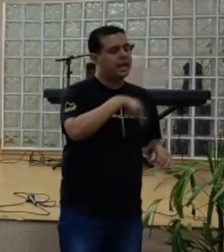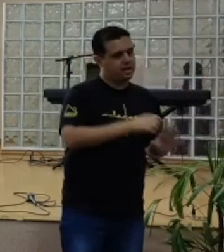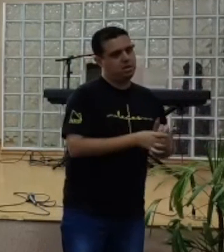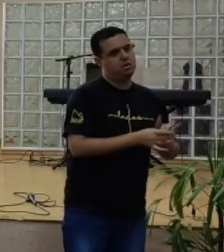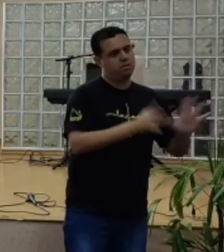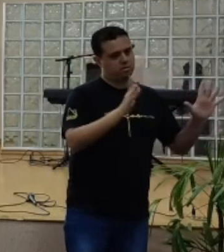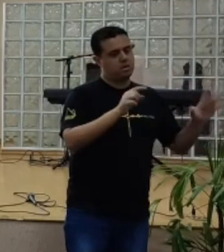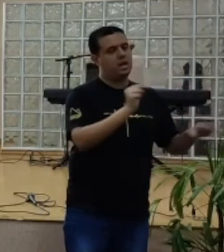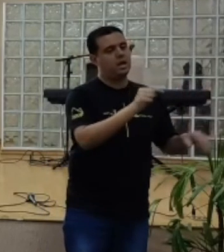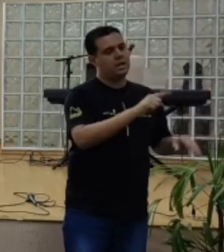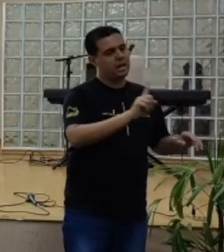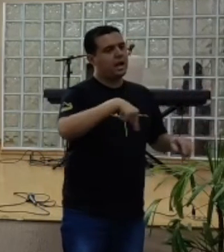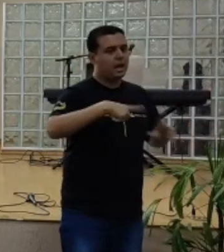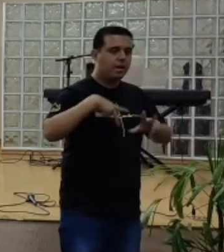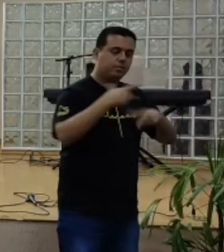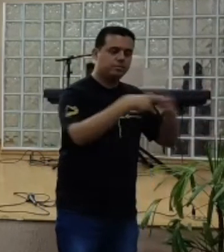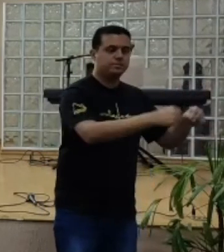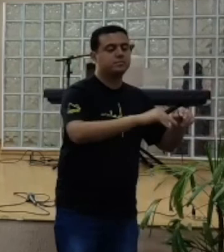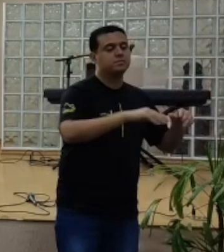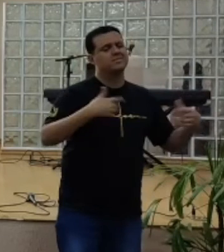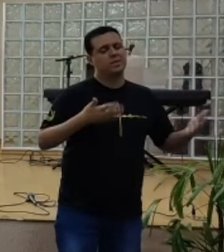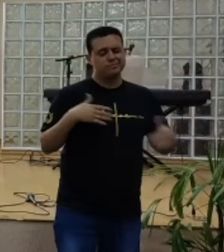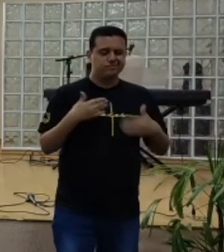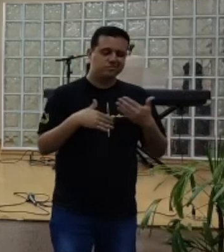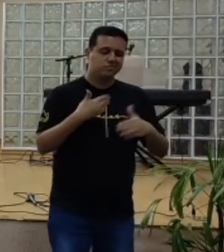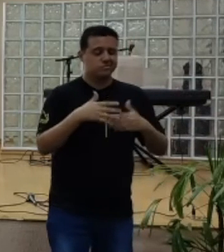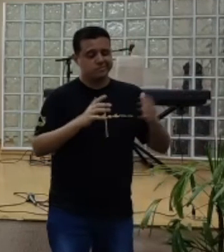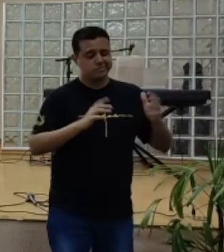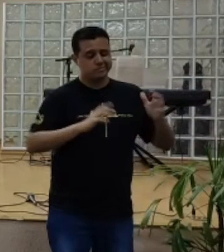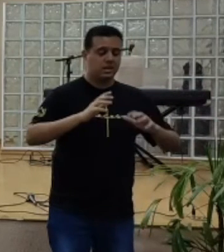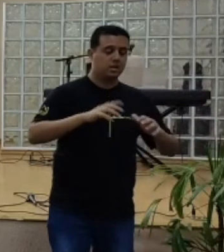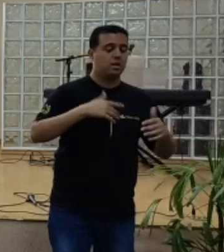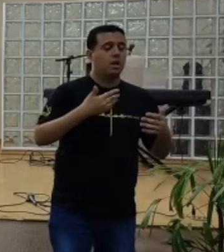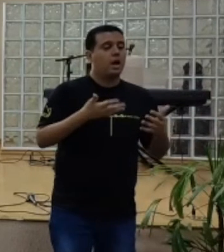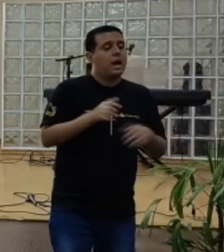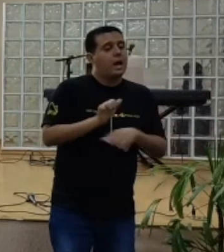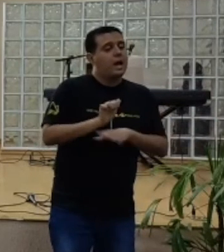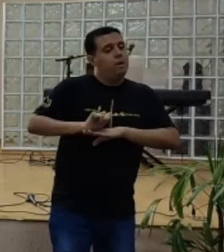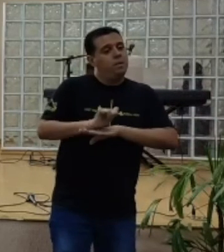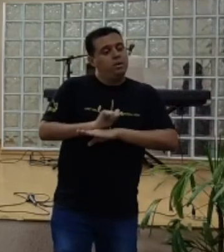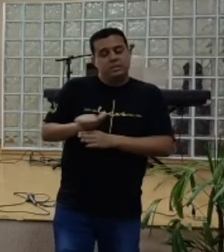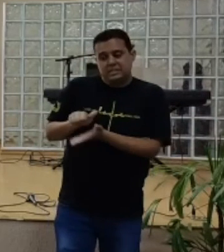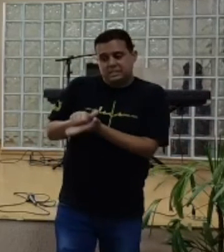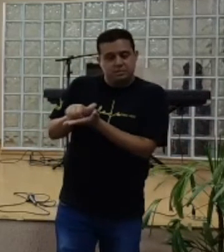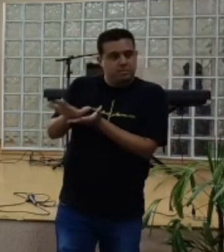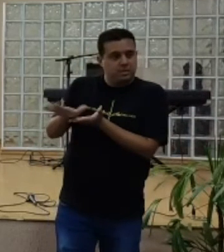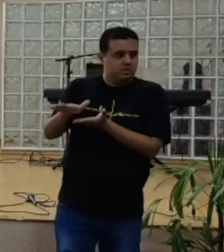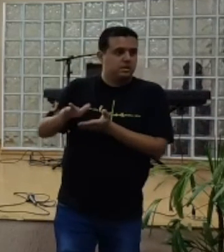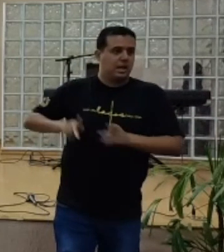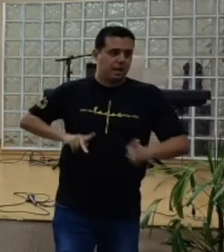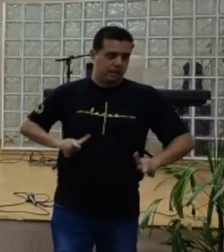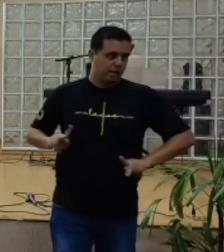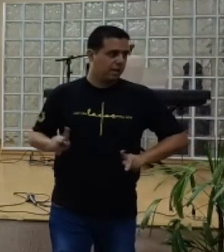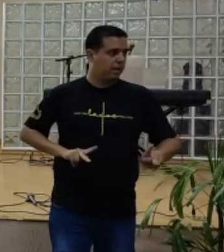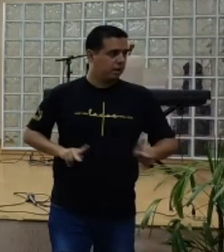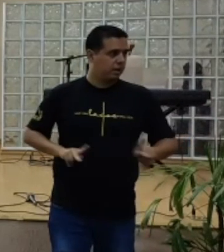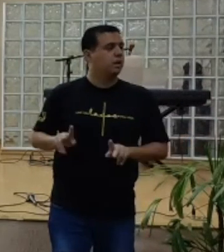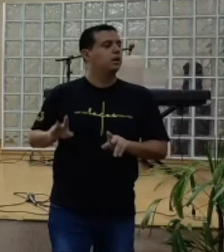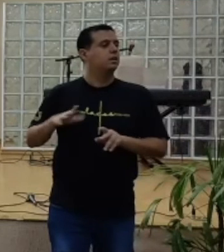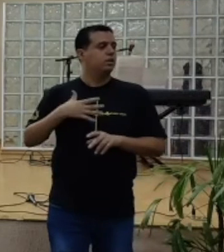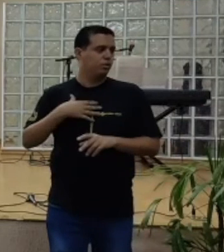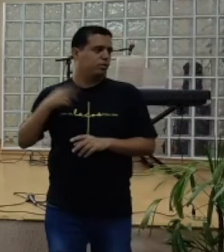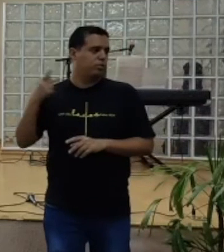história, Abraão expulsa Agar com Ismael. Então, ele vai pegar